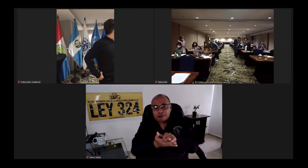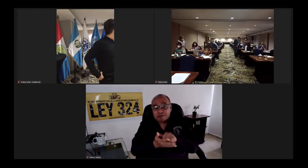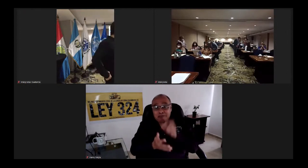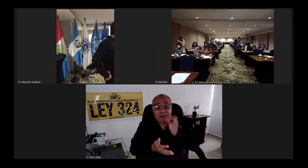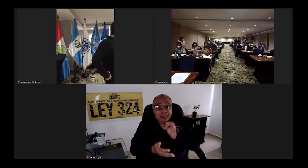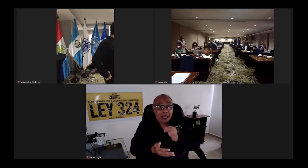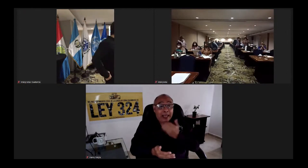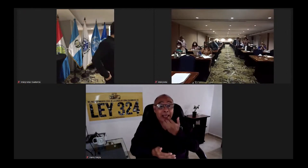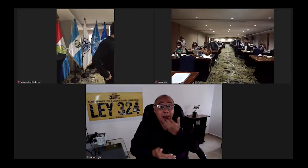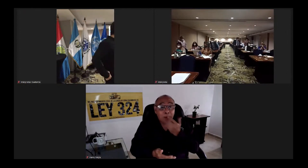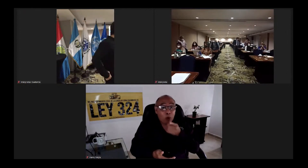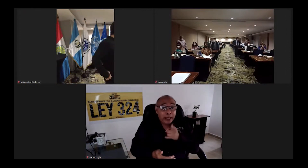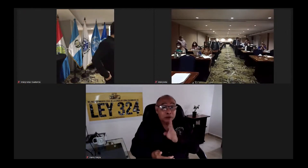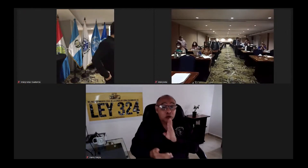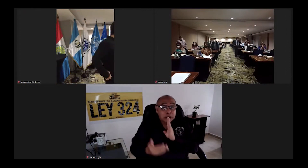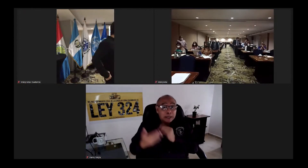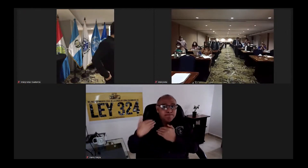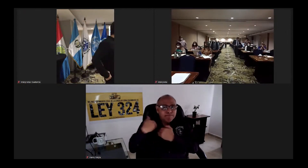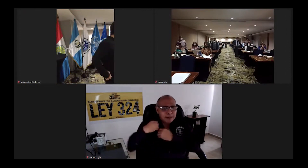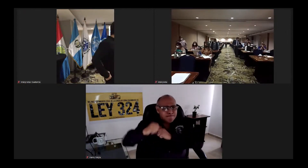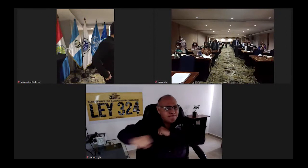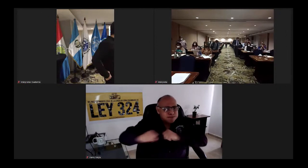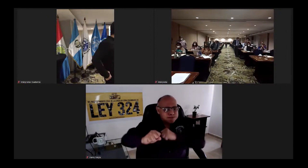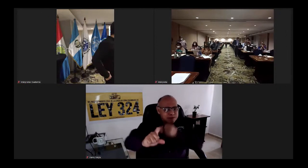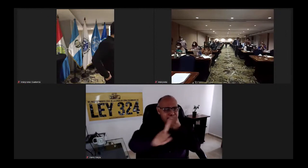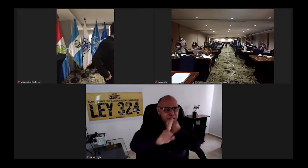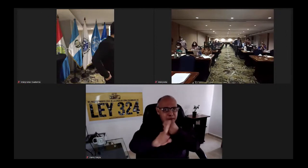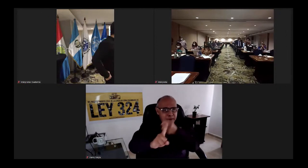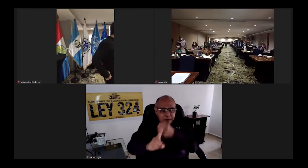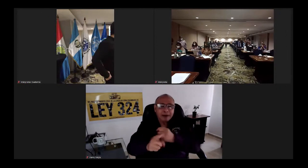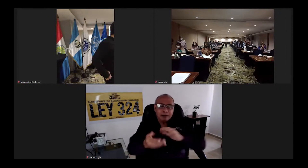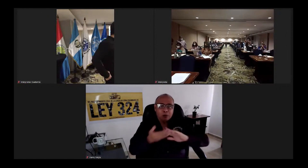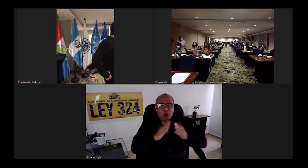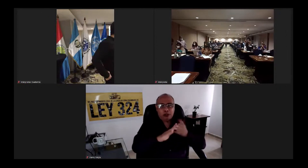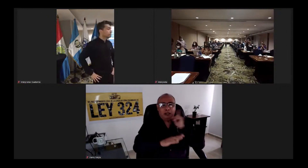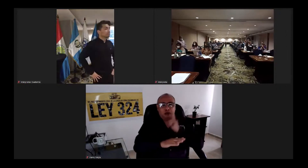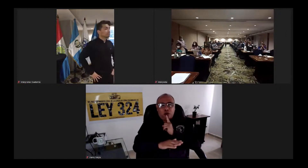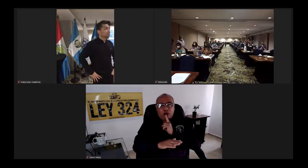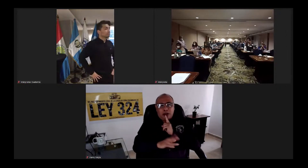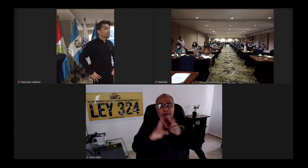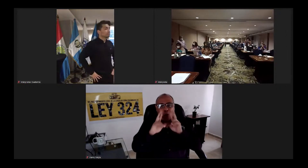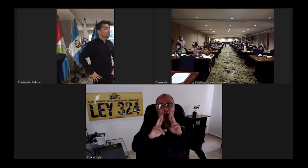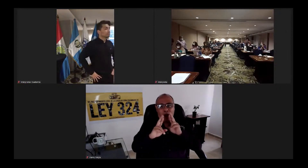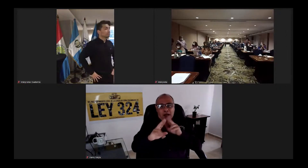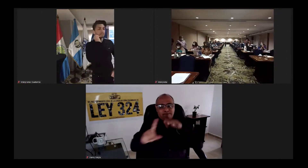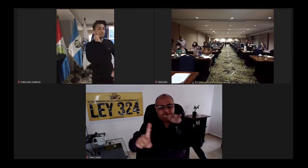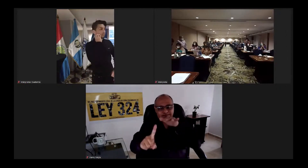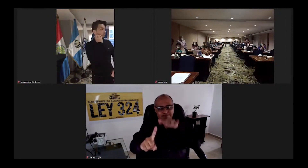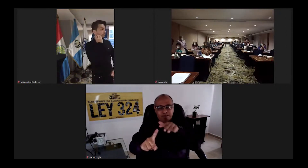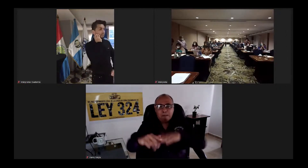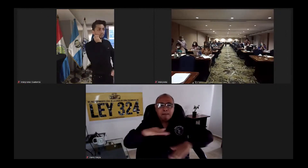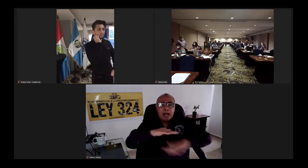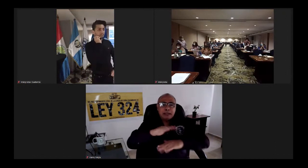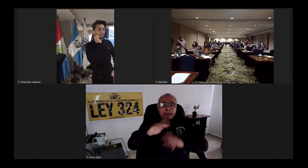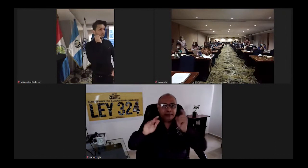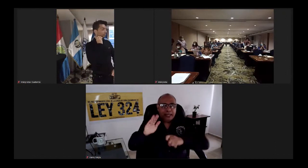necesario que los gobiernos estén dispuestos a hacer esa financiación, tanto de la plataforma como de los servicios de interpretación. De ahí la importancia,